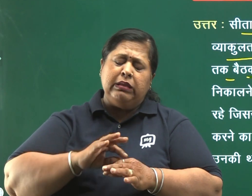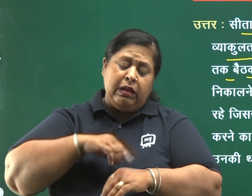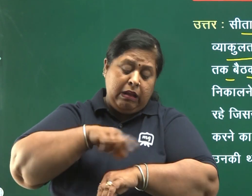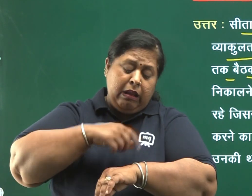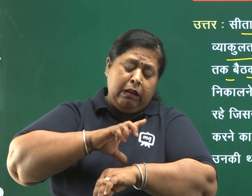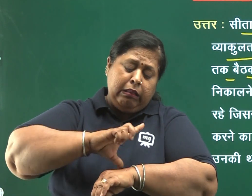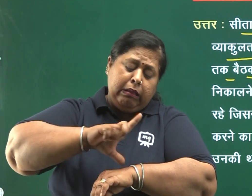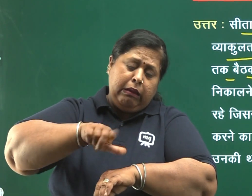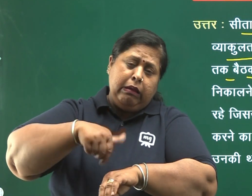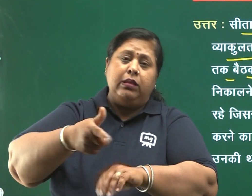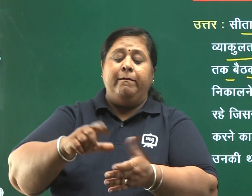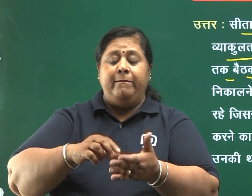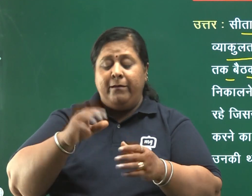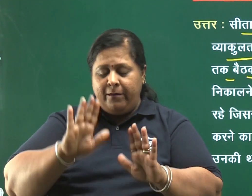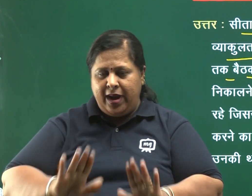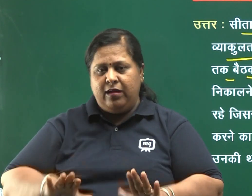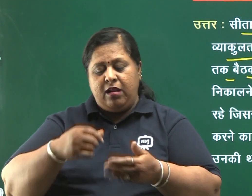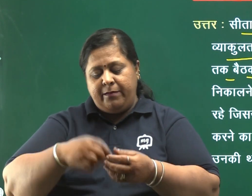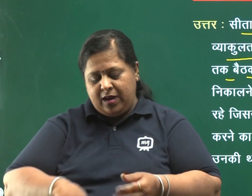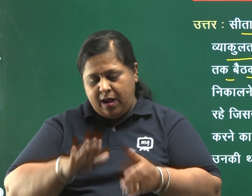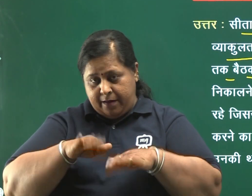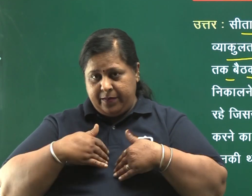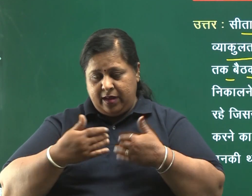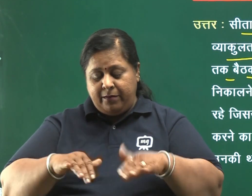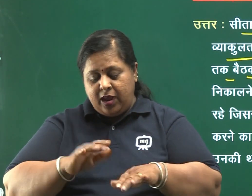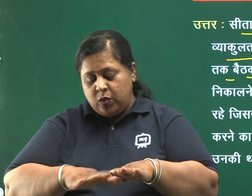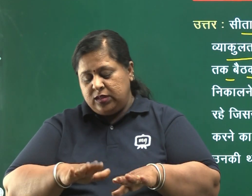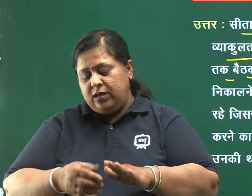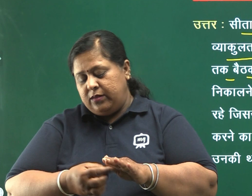बैठकर अपने पैरों से